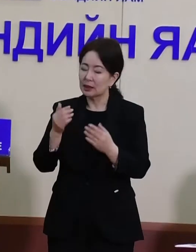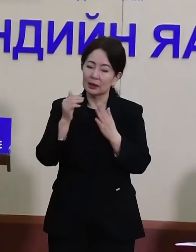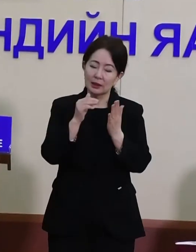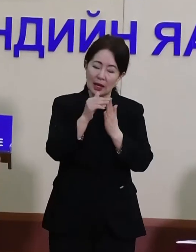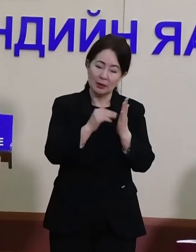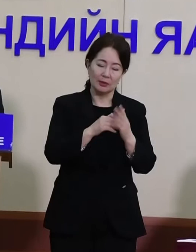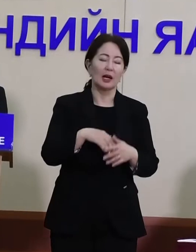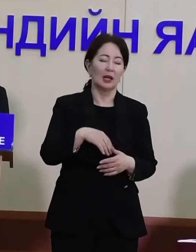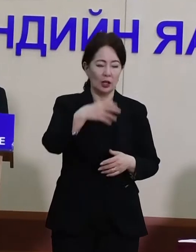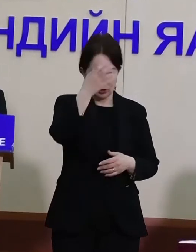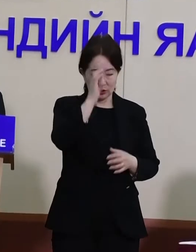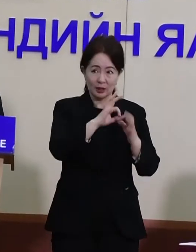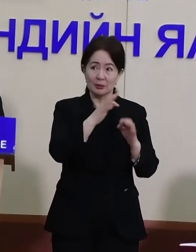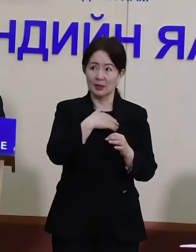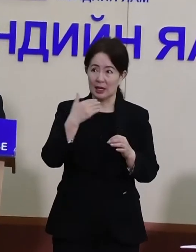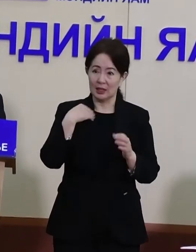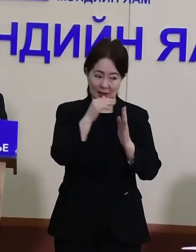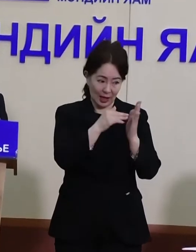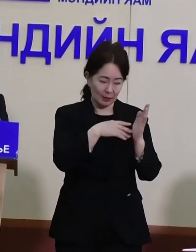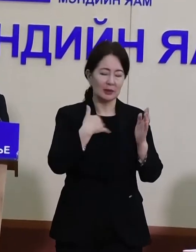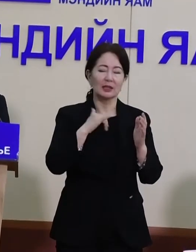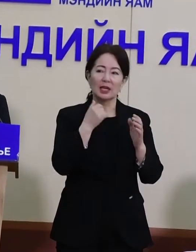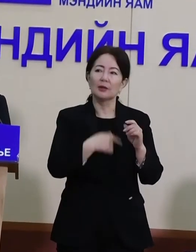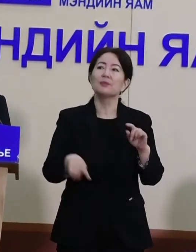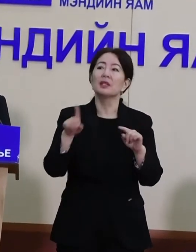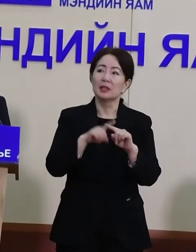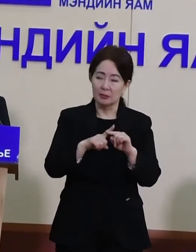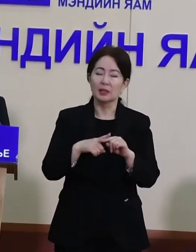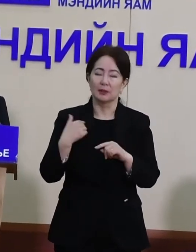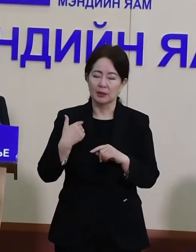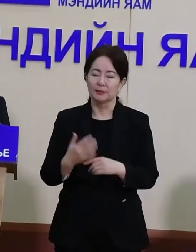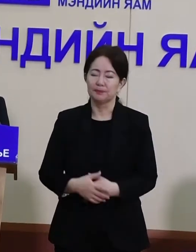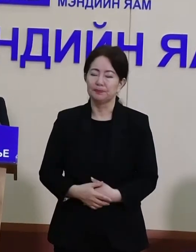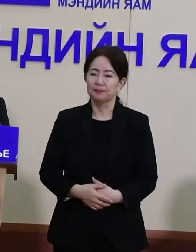энэ үүднээс нарийн тайлбар дээр би зарим нэг нэмэлт хийя. За